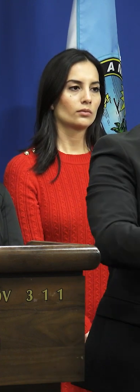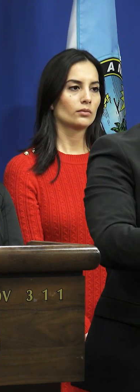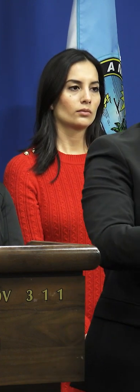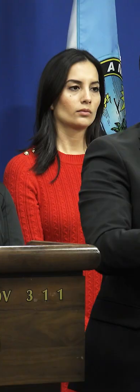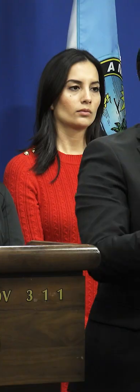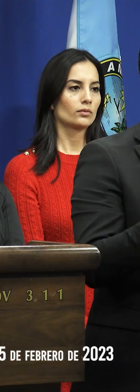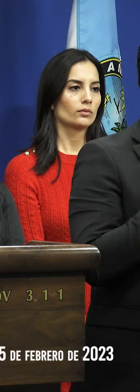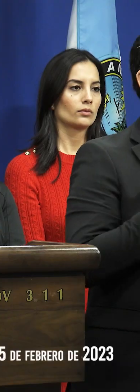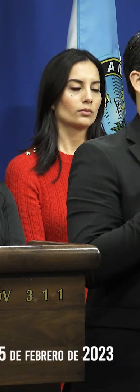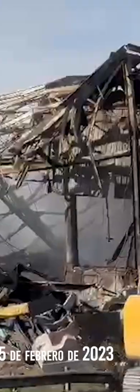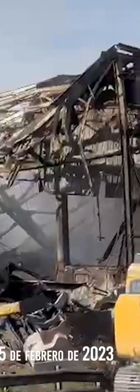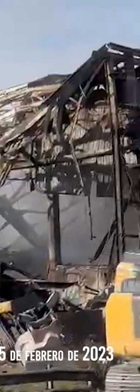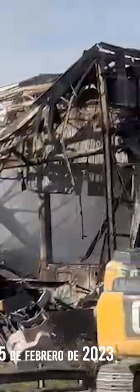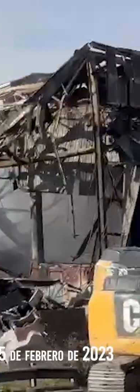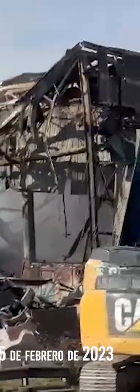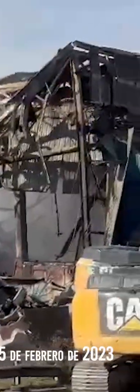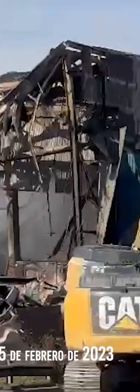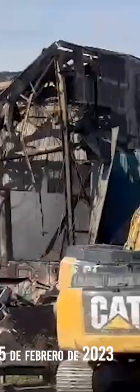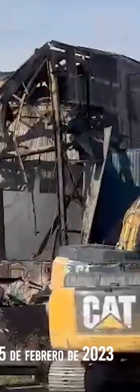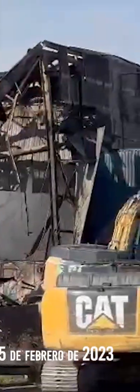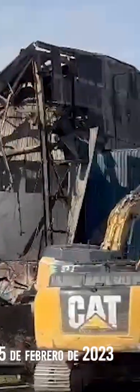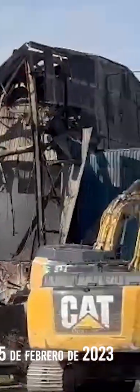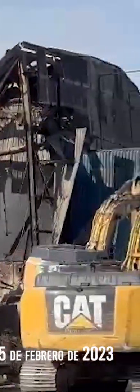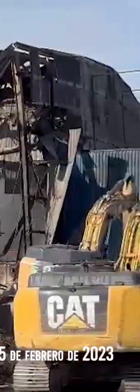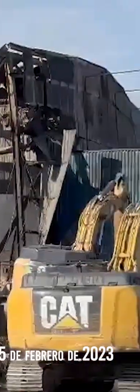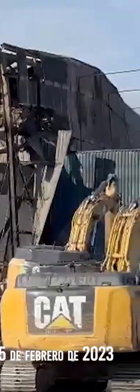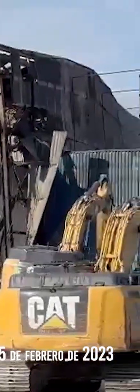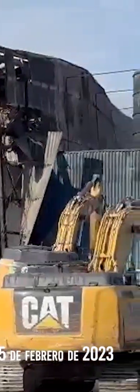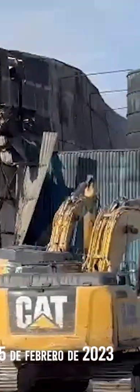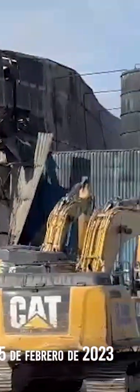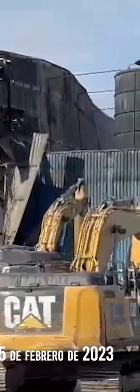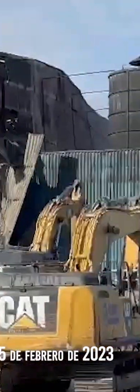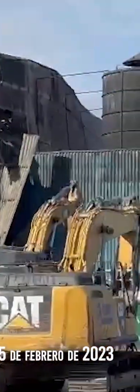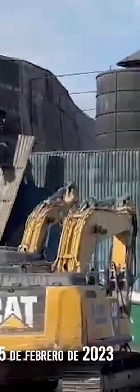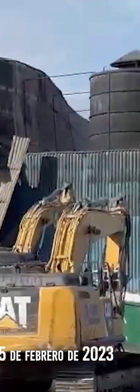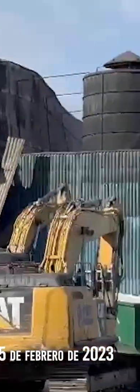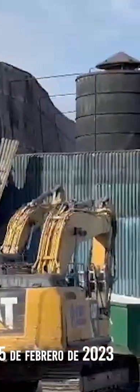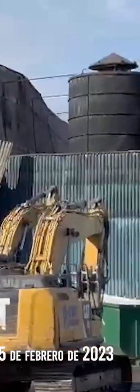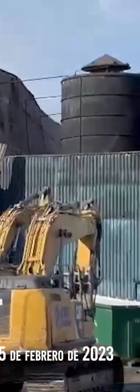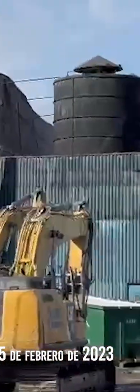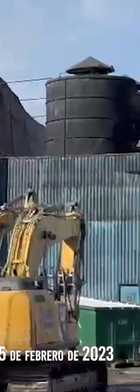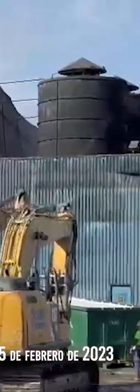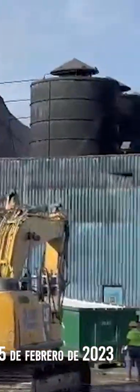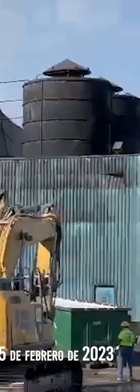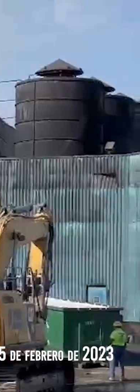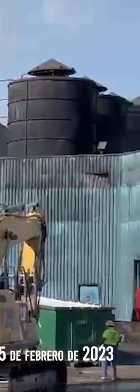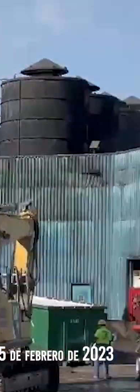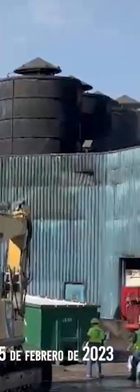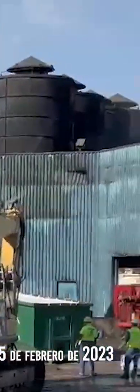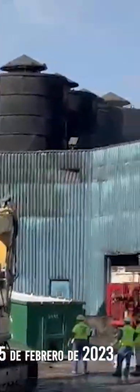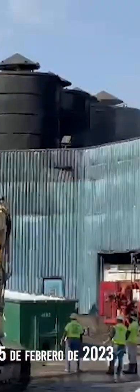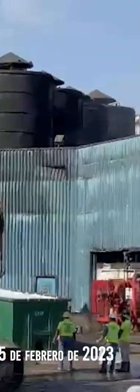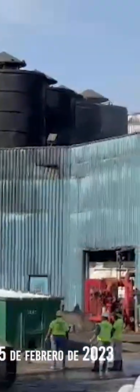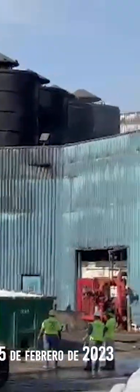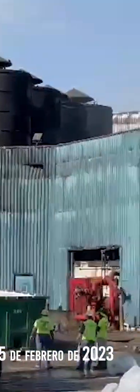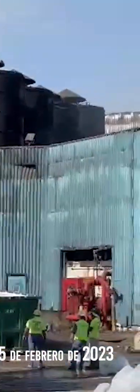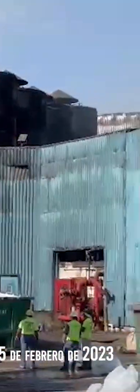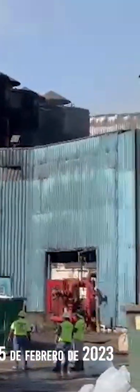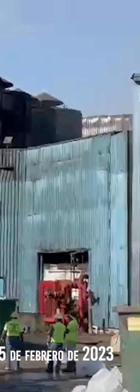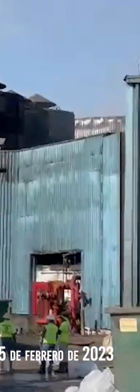deben tomar precauciones adicionales, como usar una máscara si necesitan estar afuera. Gracias